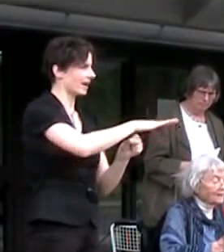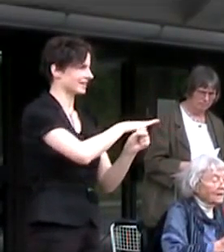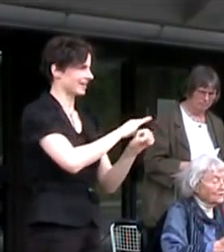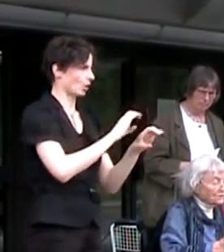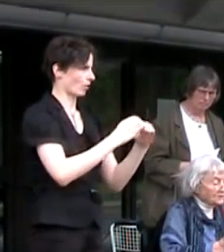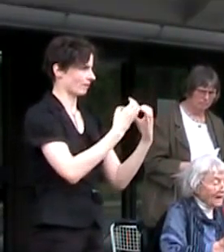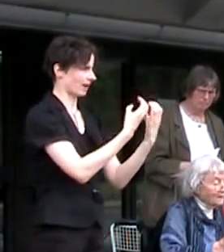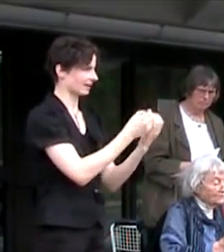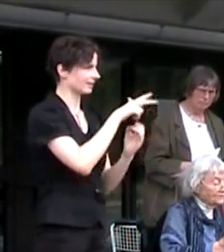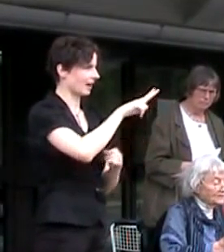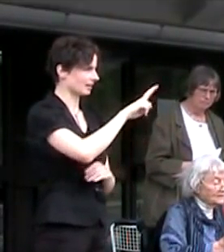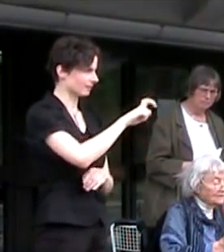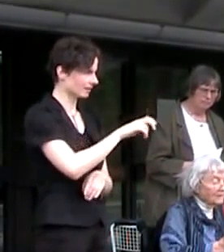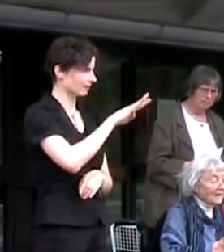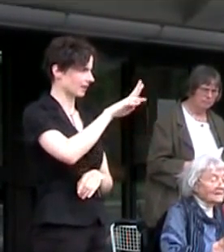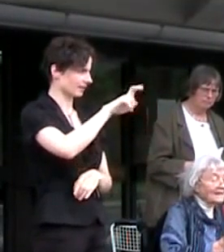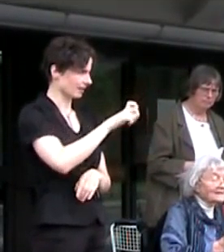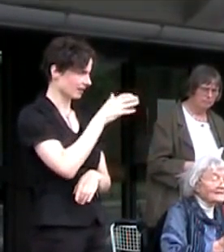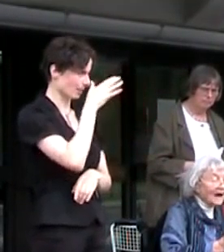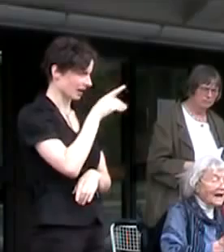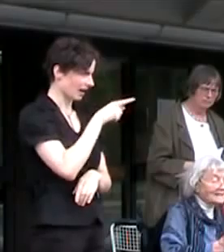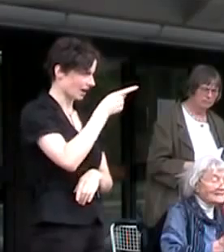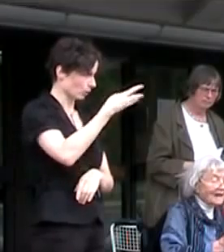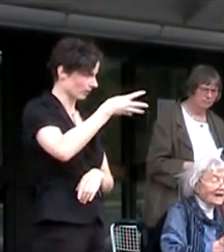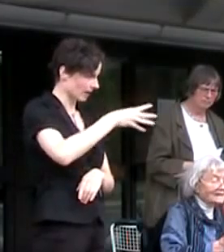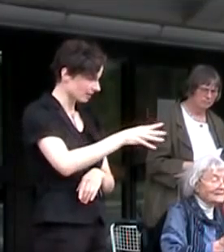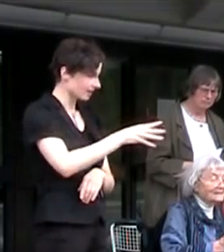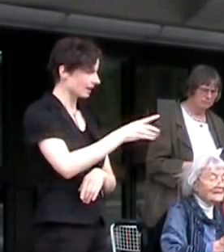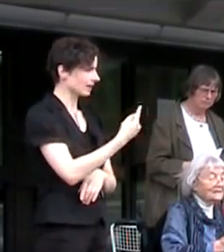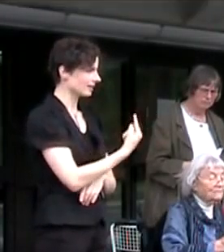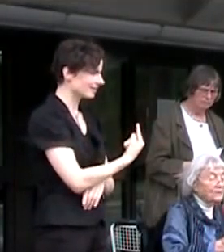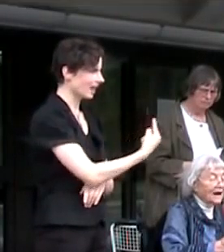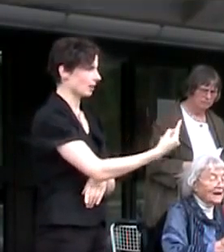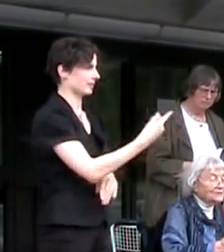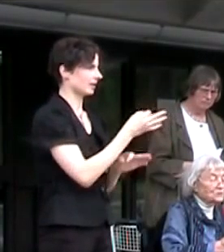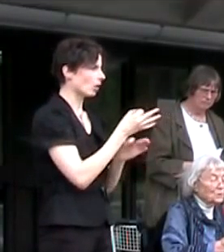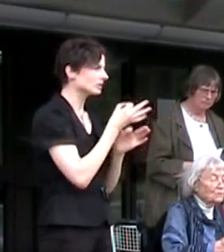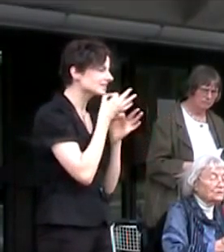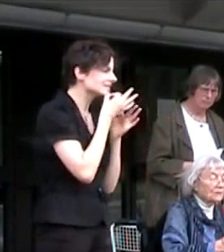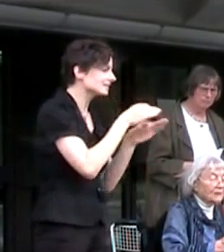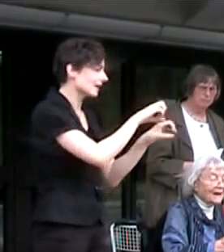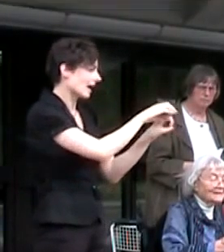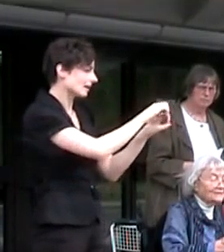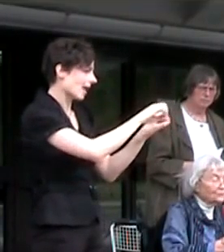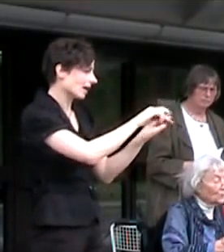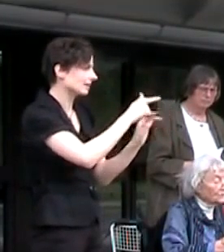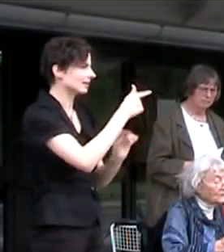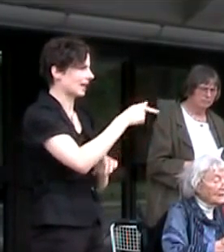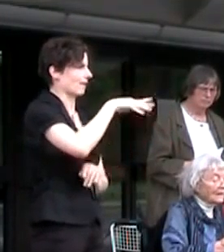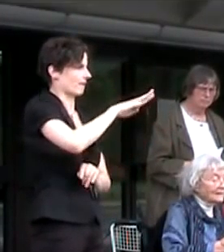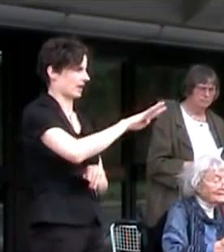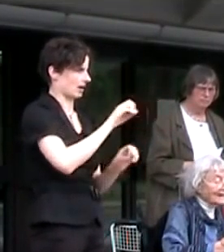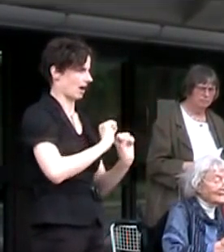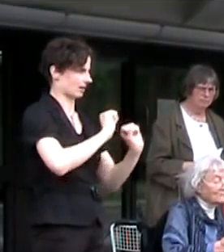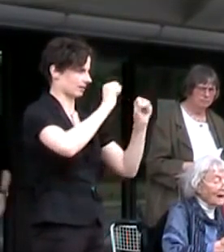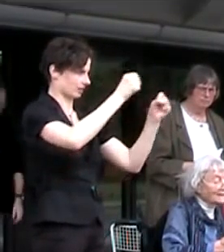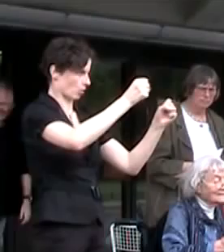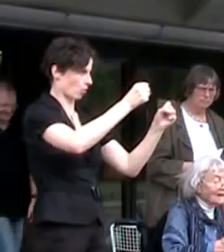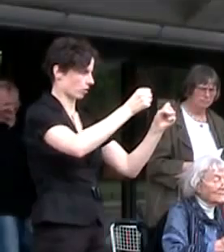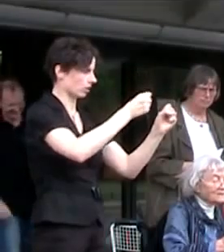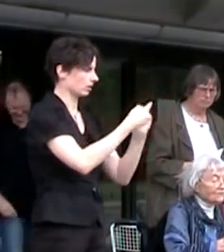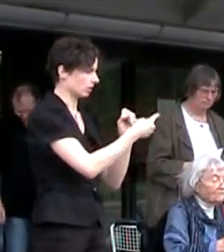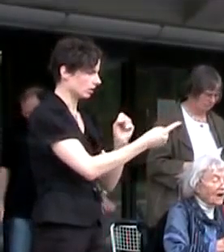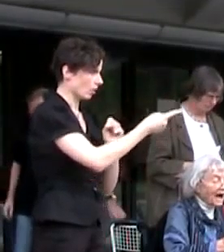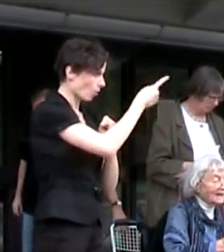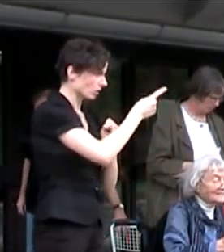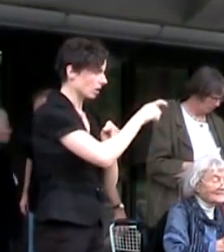April 1941, denen die Einzelheiten der T4-Aktion unterbreitet wurden, die dann gemeinsam